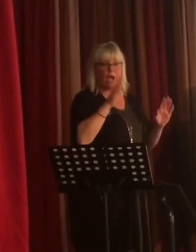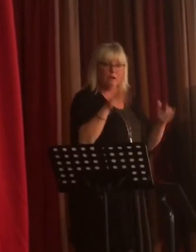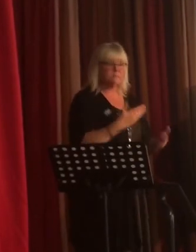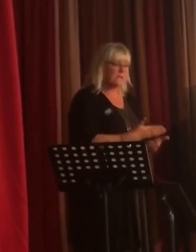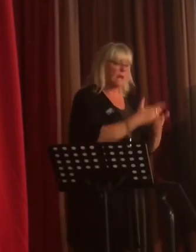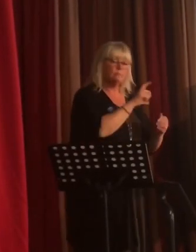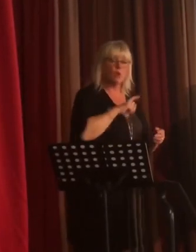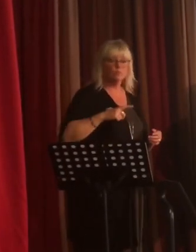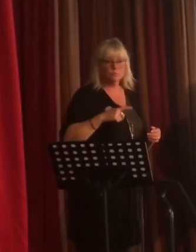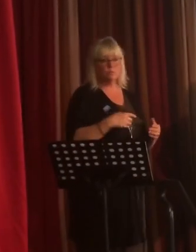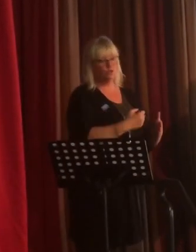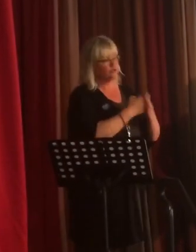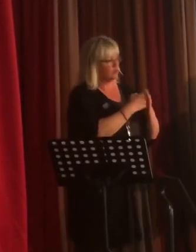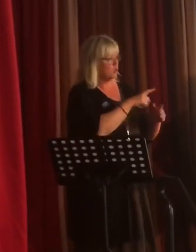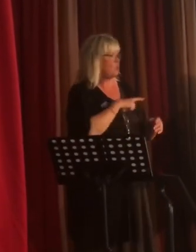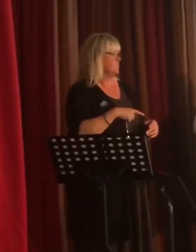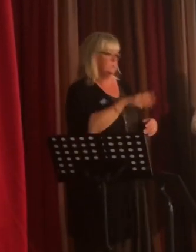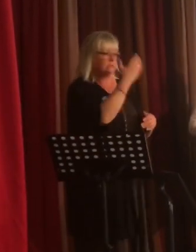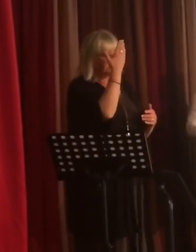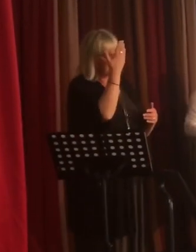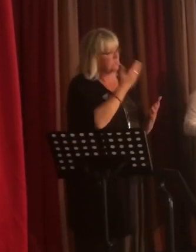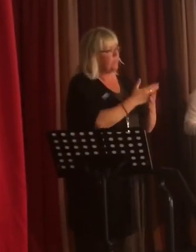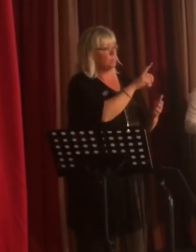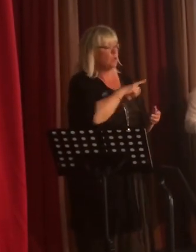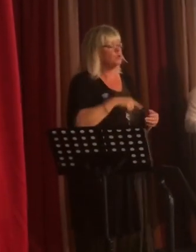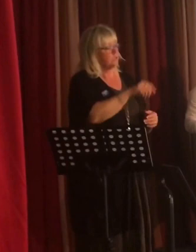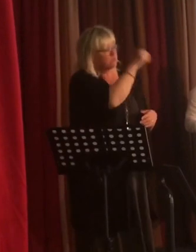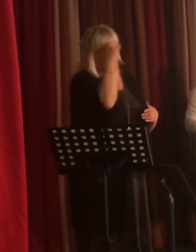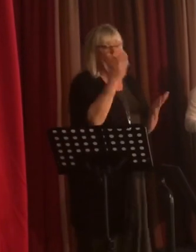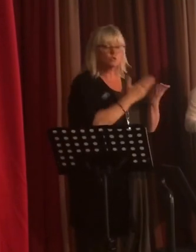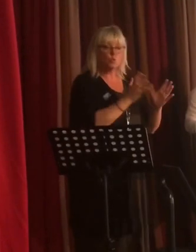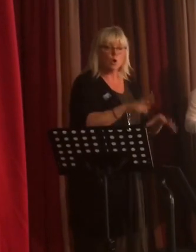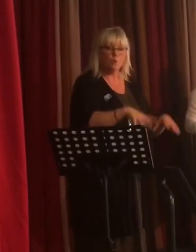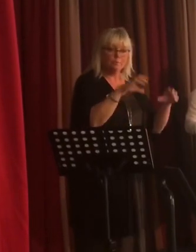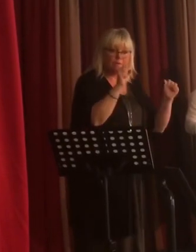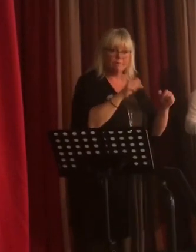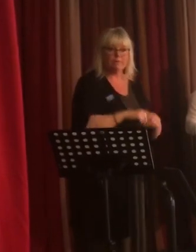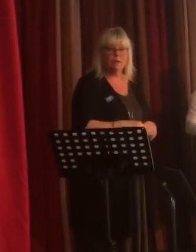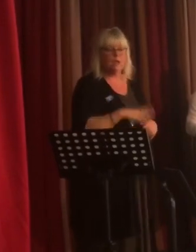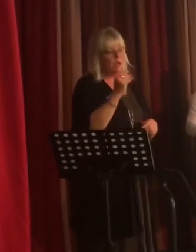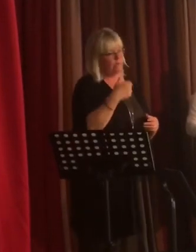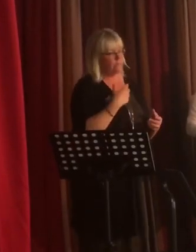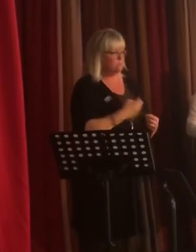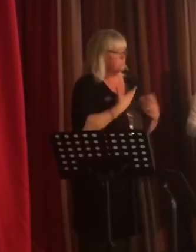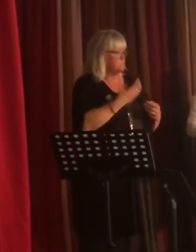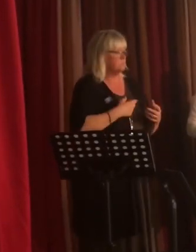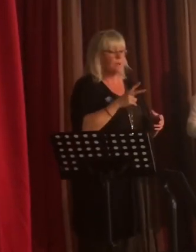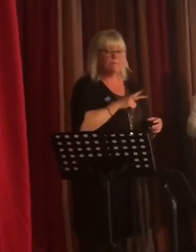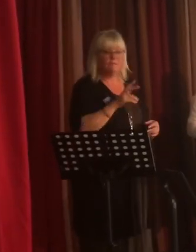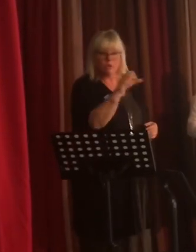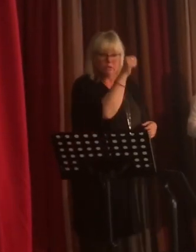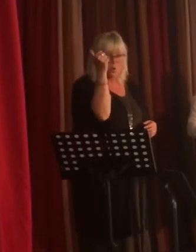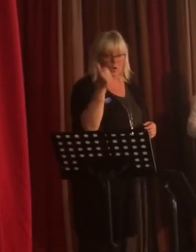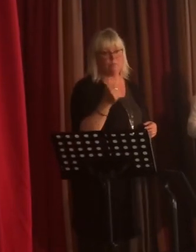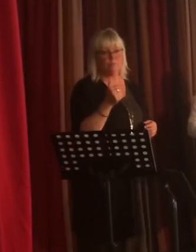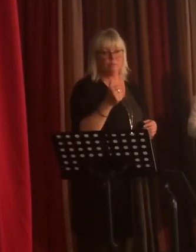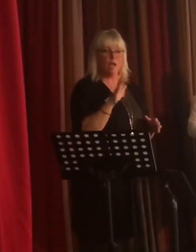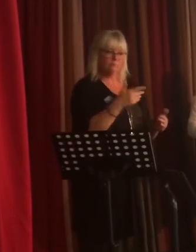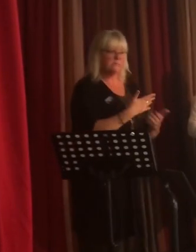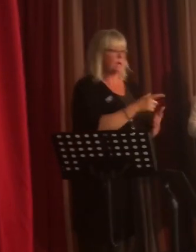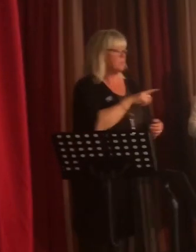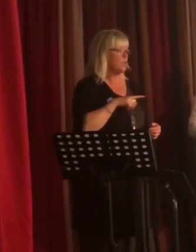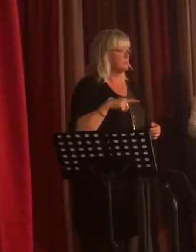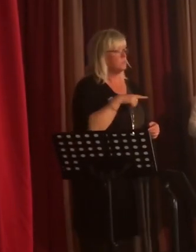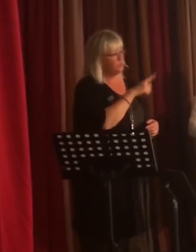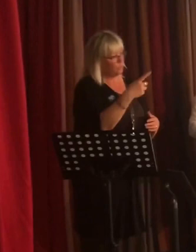hjälpt oss med svåra skoluppgifter. De har hjälpt råd om privata svårigheter. De har stött